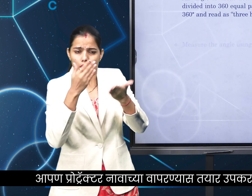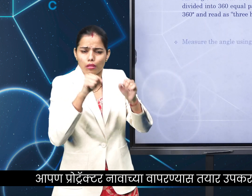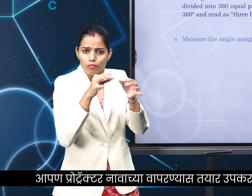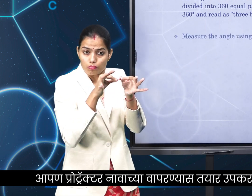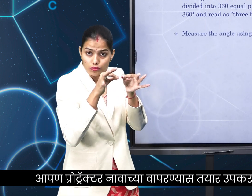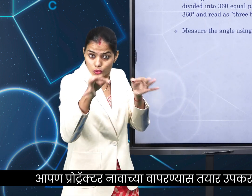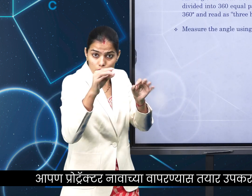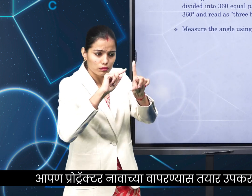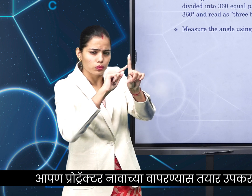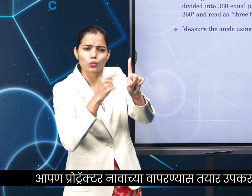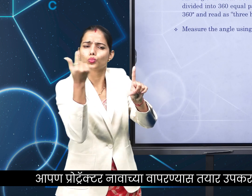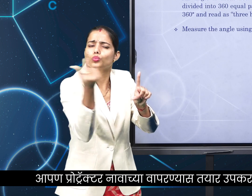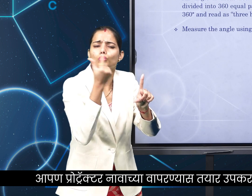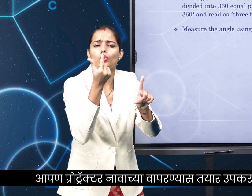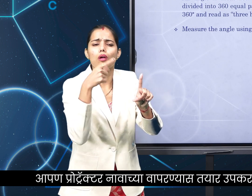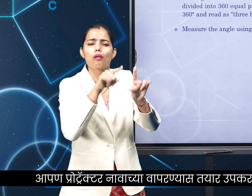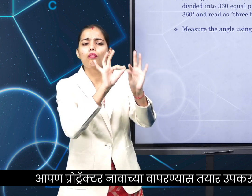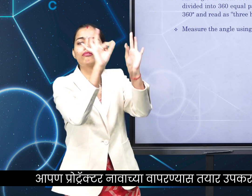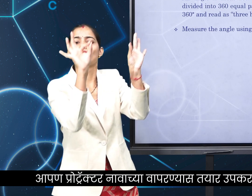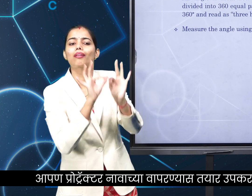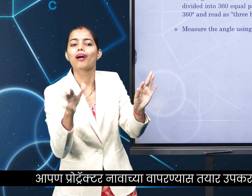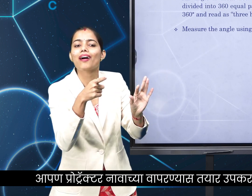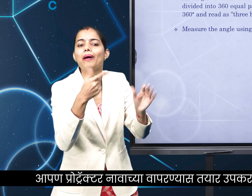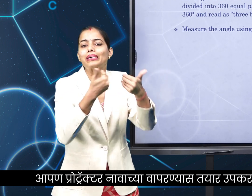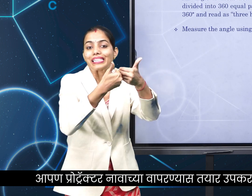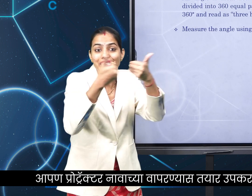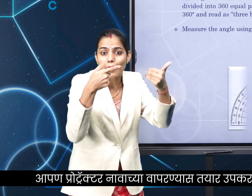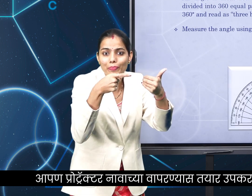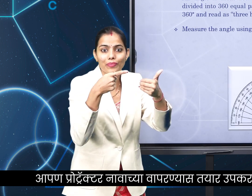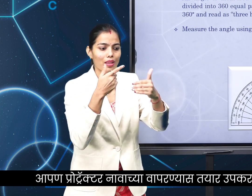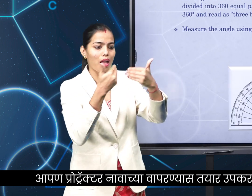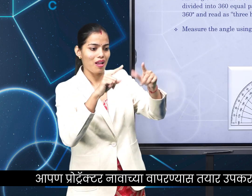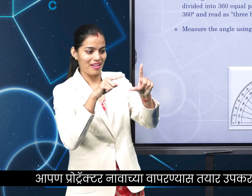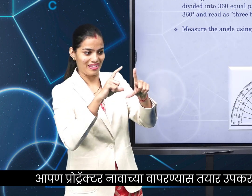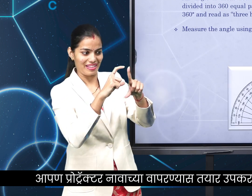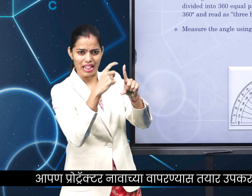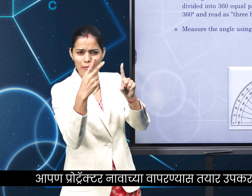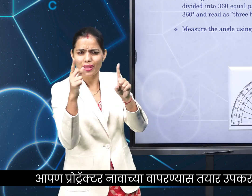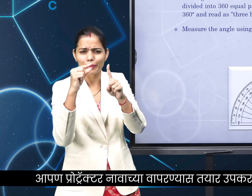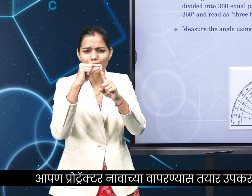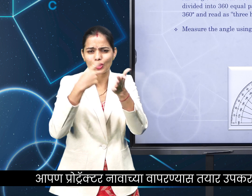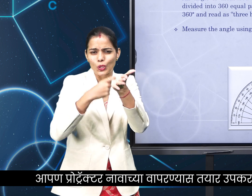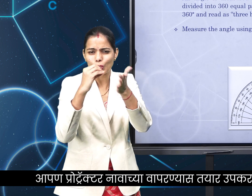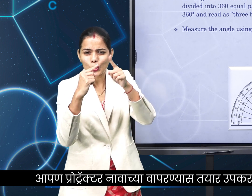आपण प्रोट्रॅक्टर नावाच्या वापरण्यास तयार उपकरणाचा वापर करून कोन मोजू शकतो.